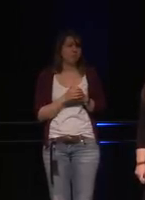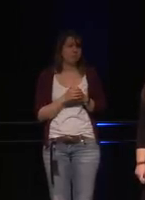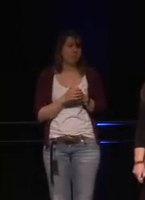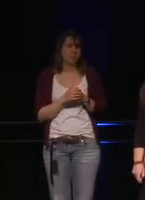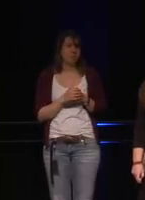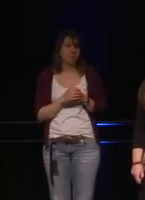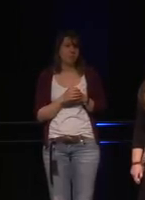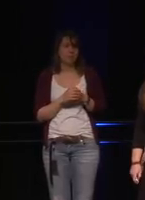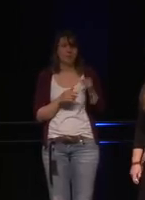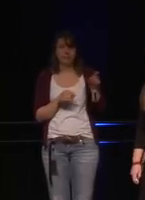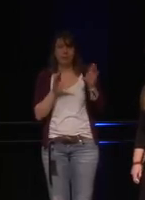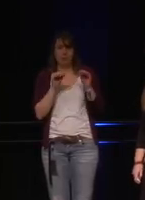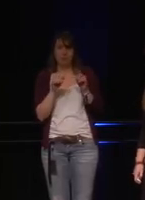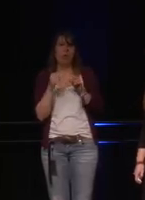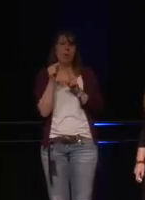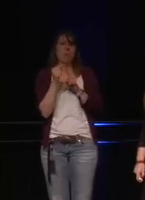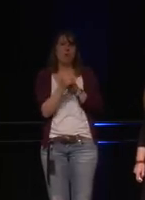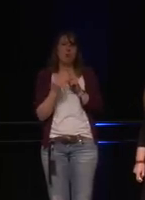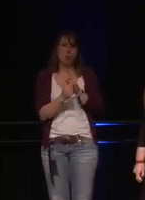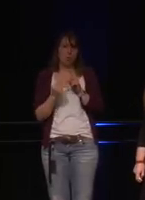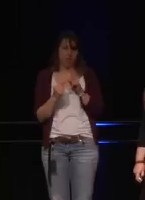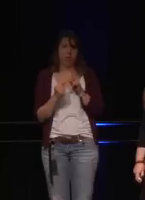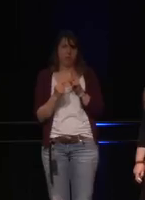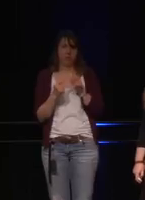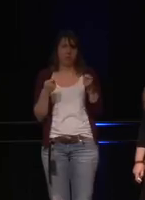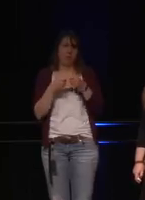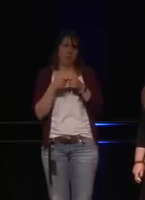Estaban usando una conexión por Bluetooth